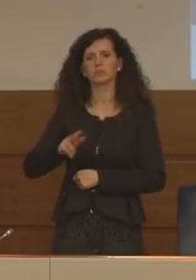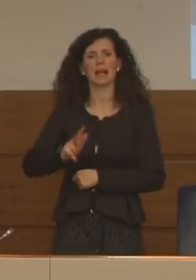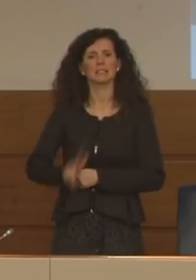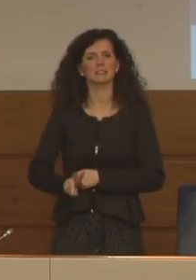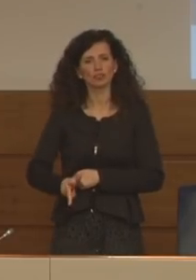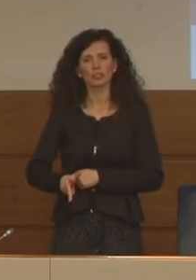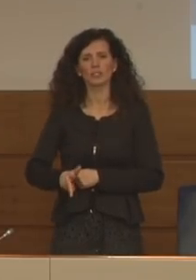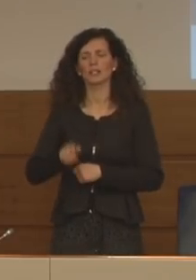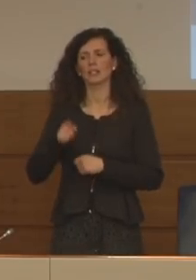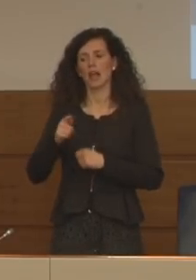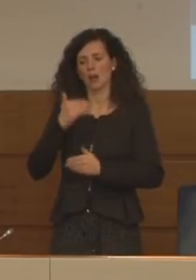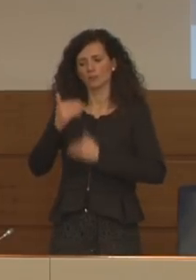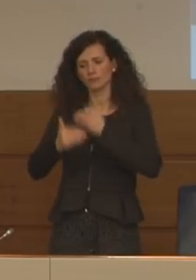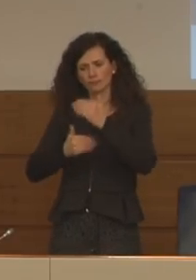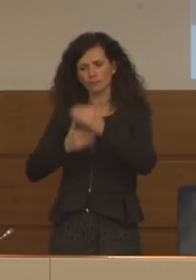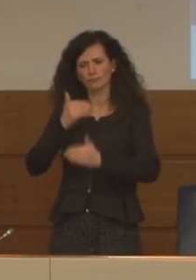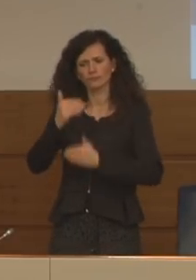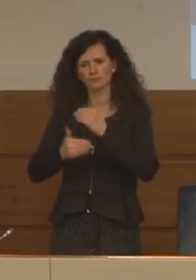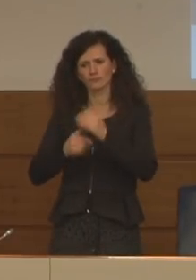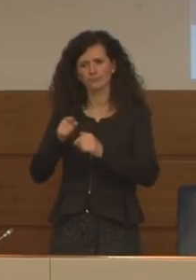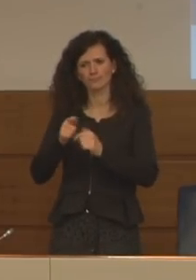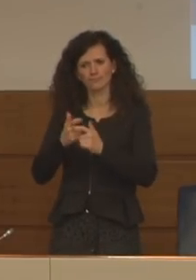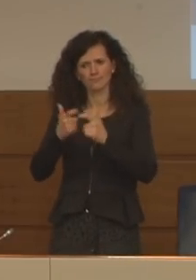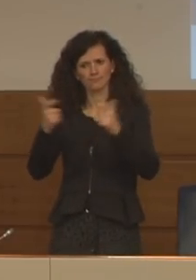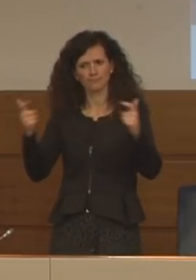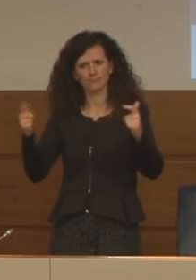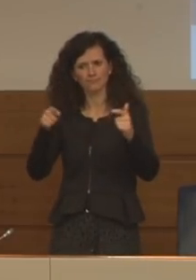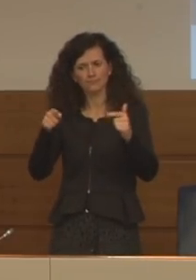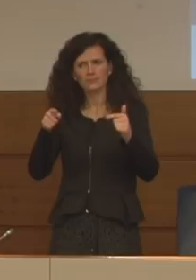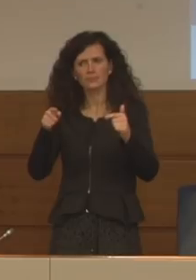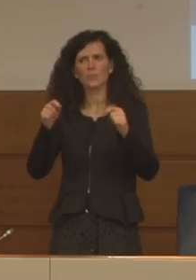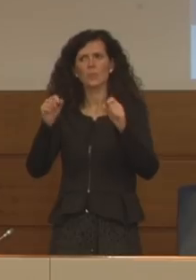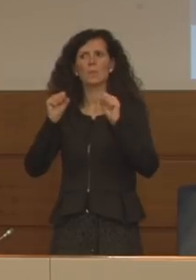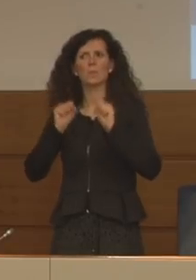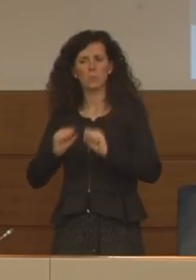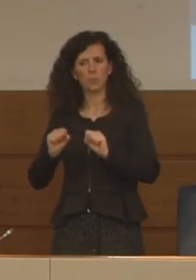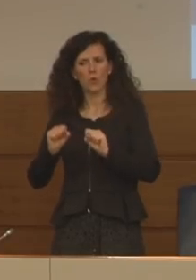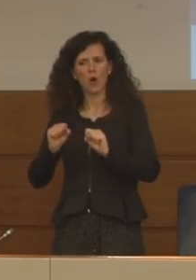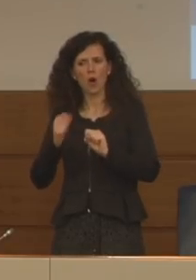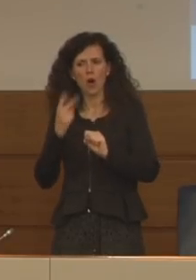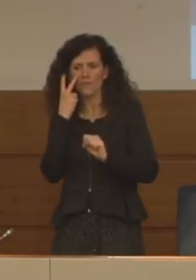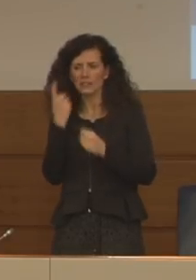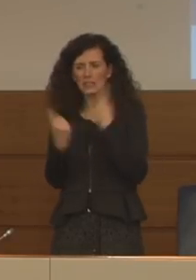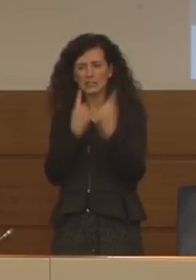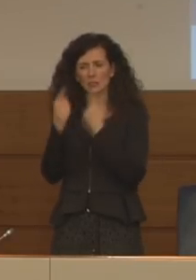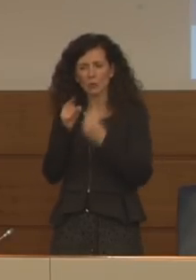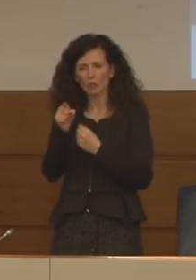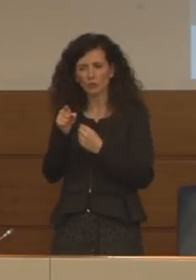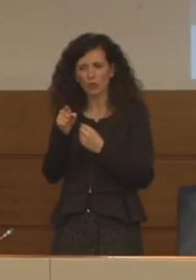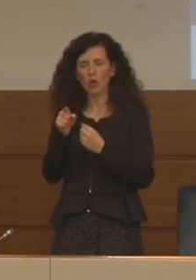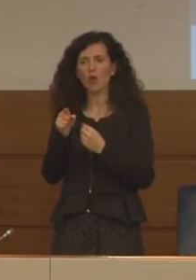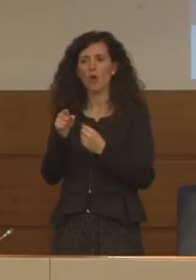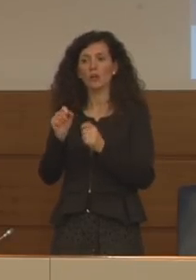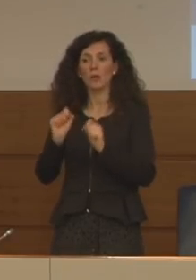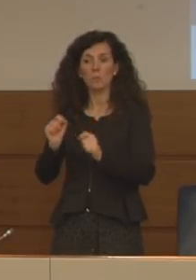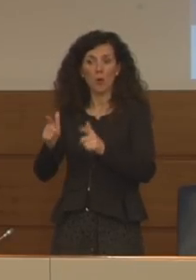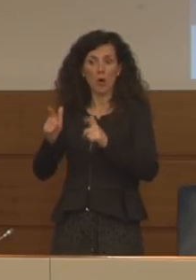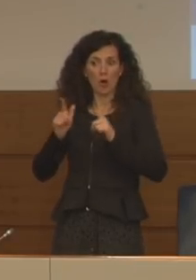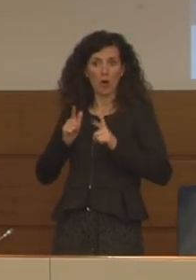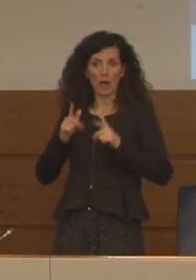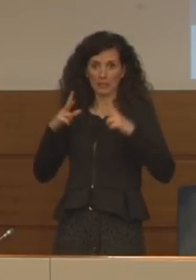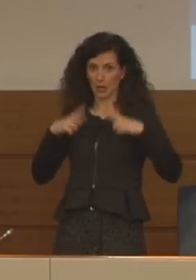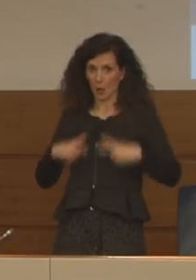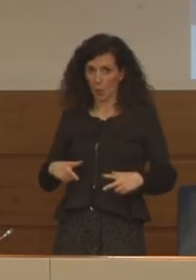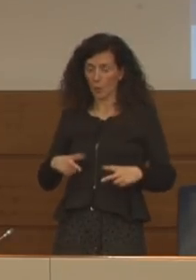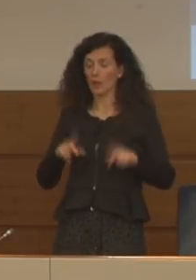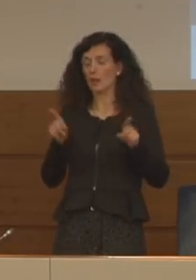è un andamento che ci può tra virgolette lasciare tranquilli e anche la puglia forse la